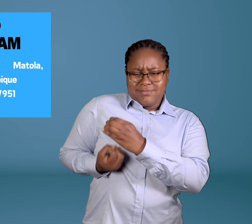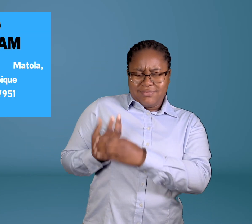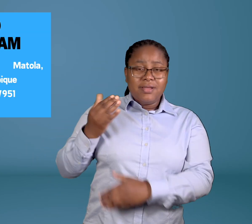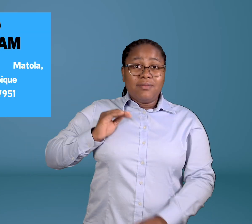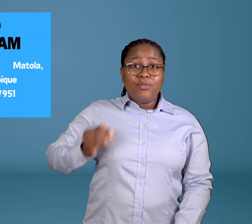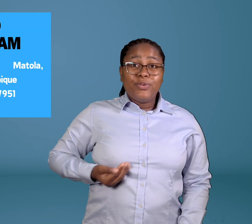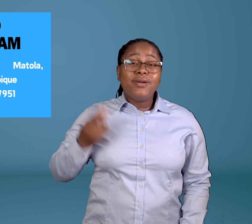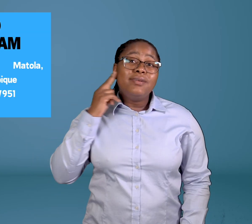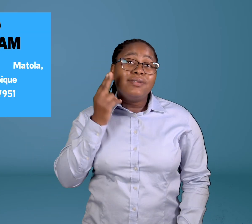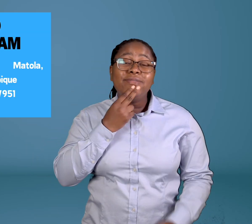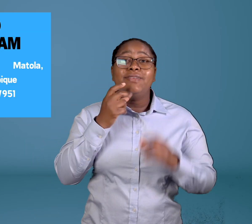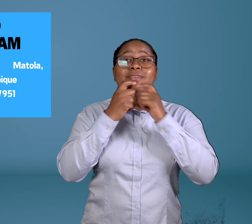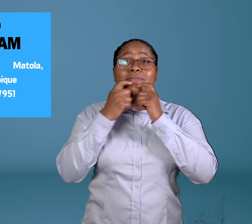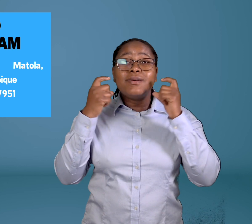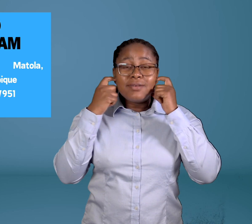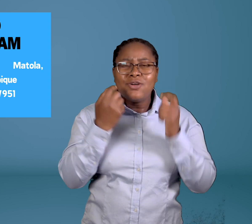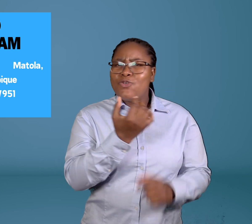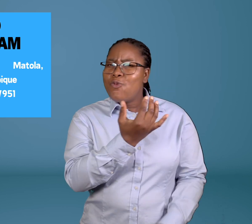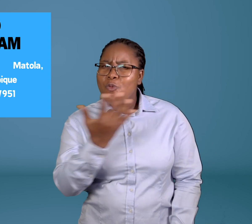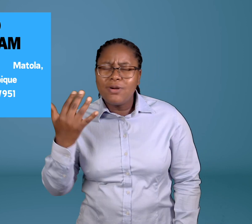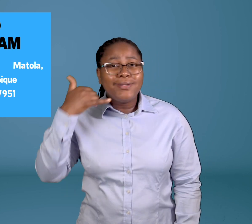a Associação Mãos que Falam,